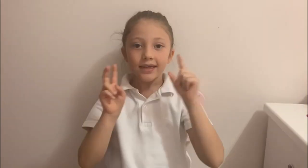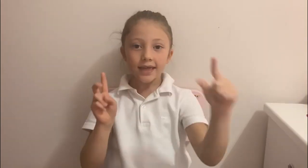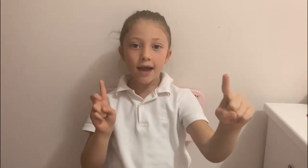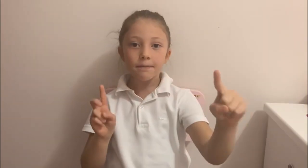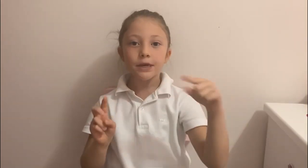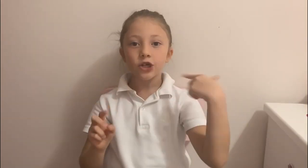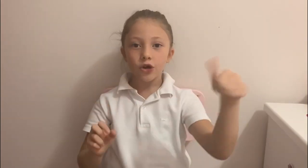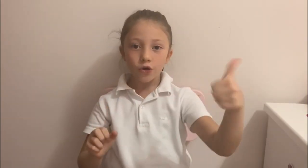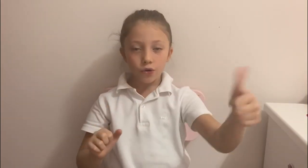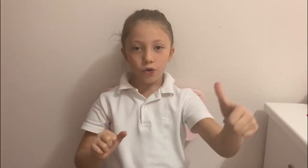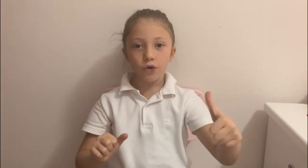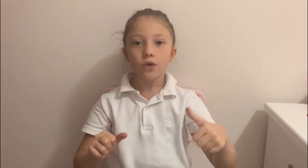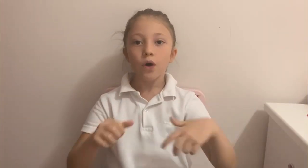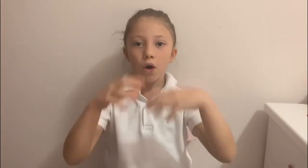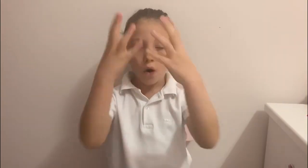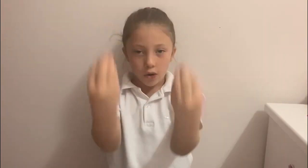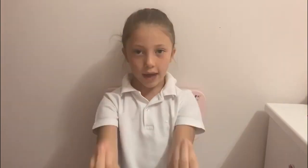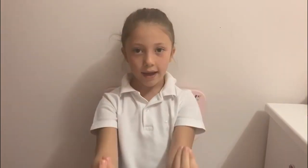Evrensel bir gün olan